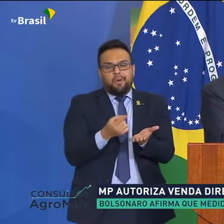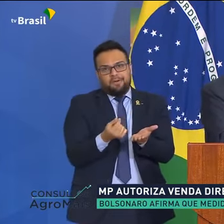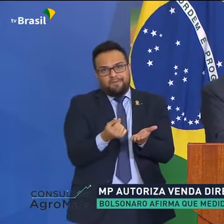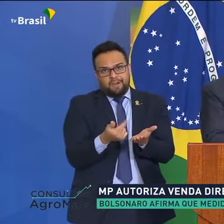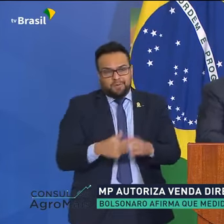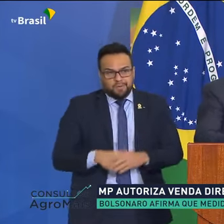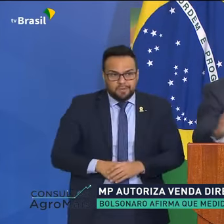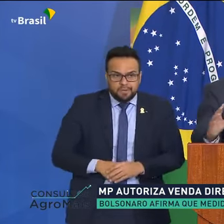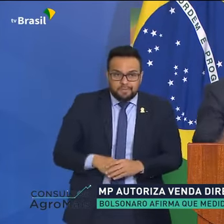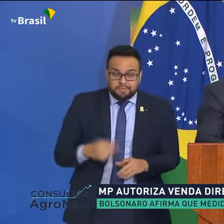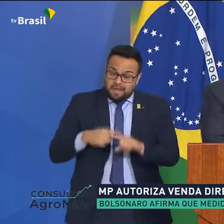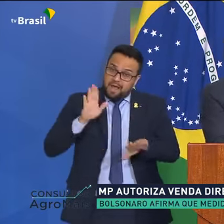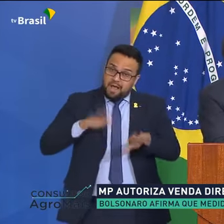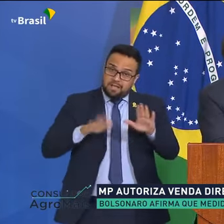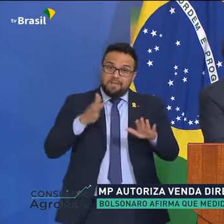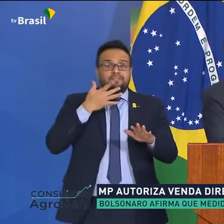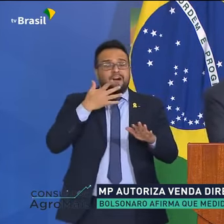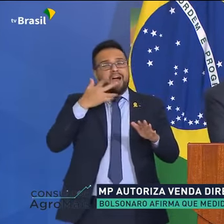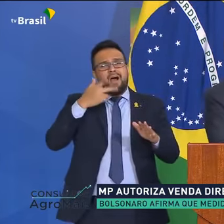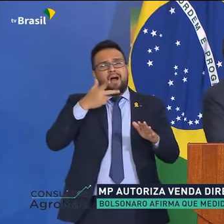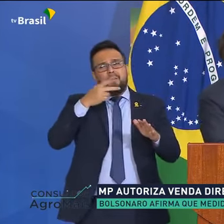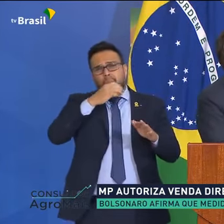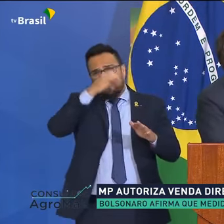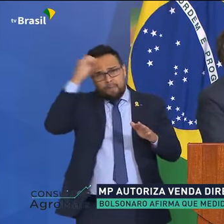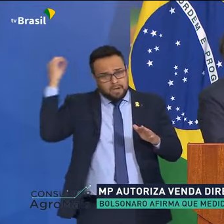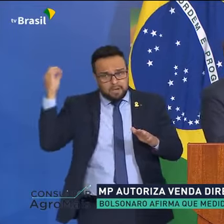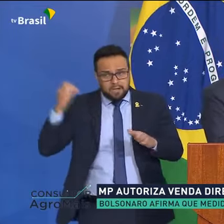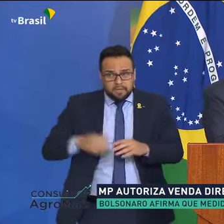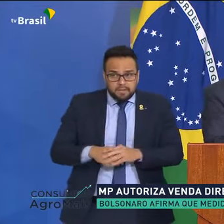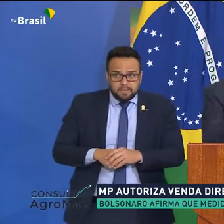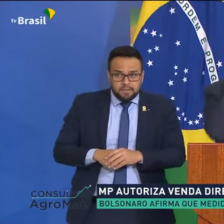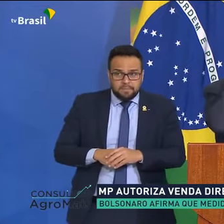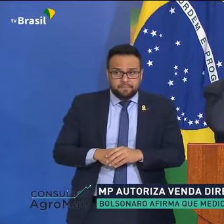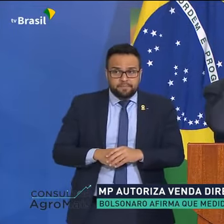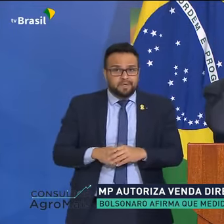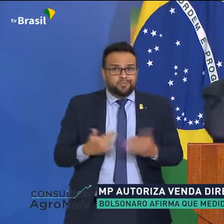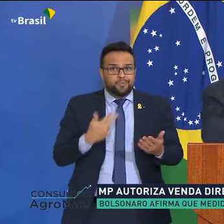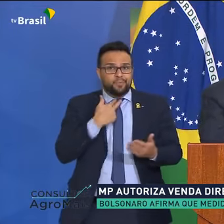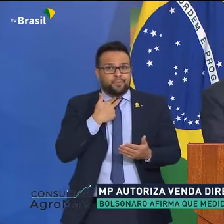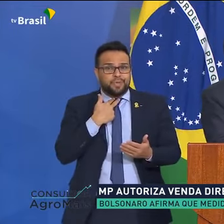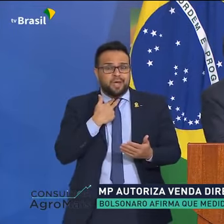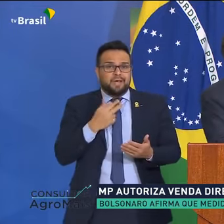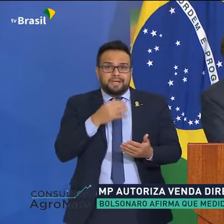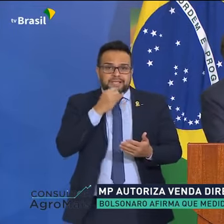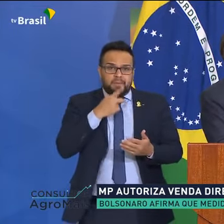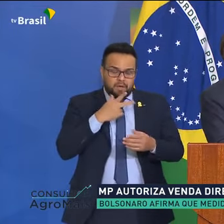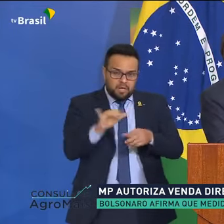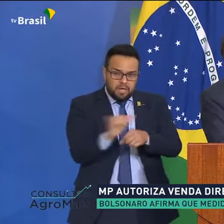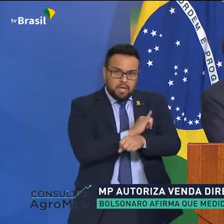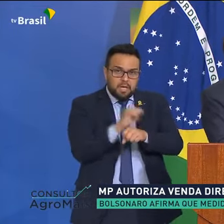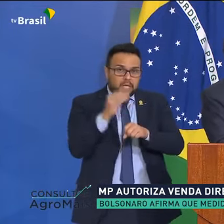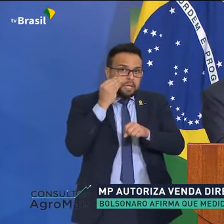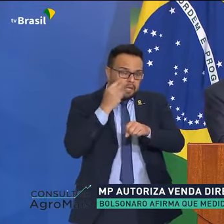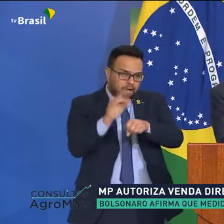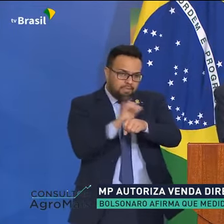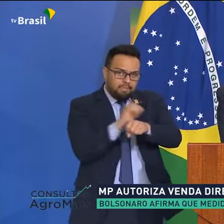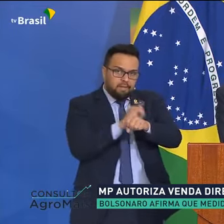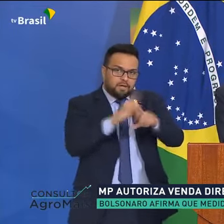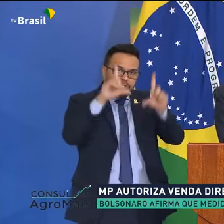às vezes eu falo né na minha inocência e olha não não compensa gente buscar maneira diminuir o preço do combustível